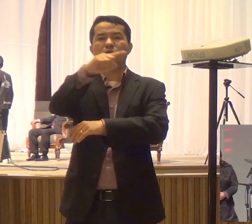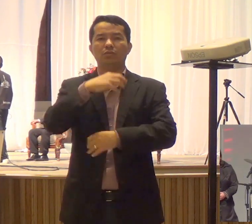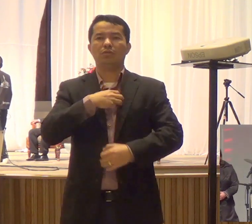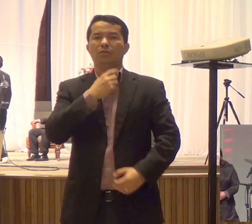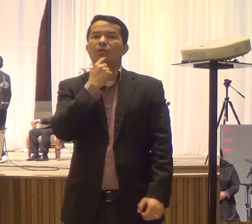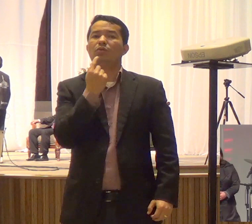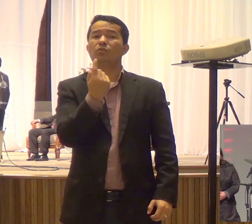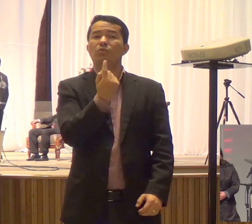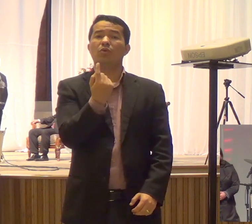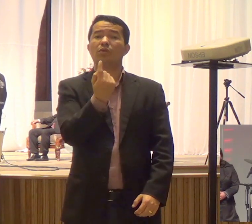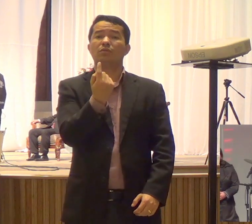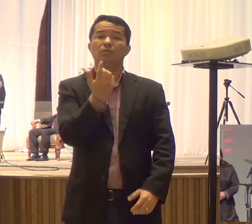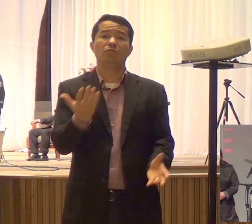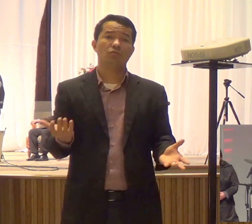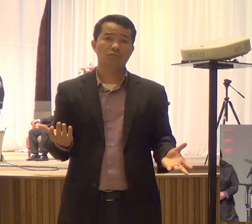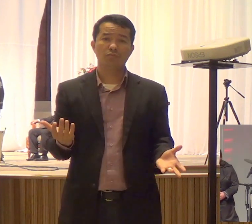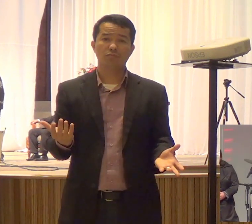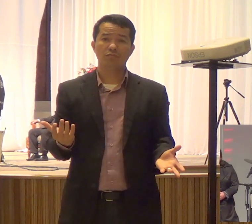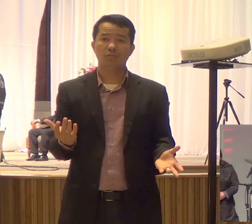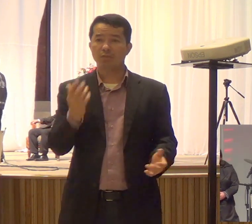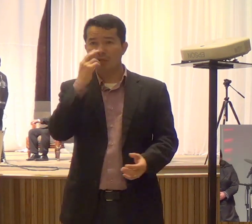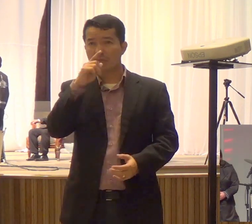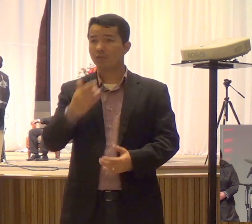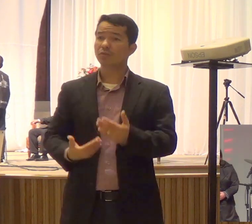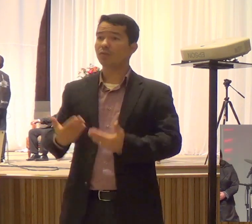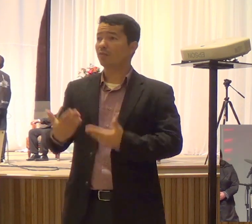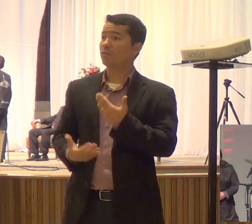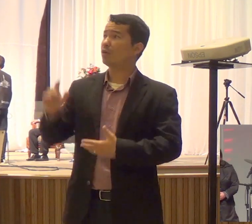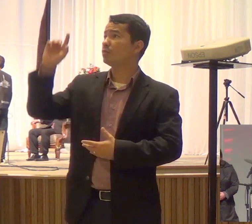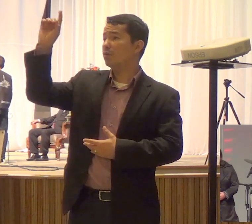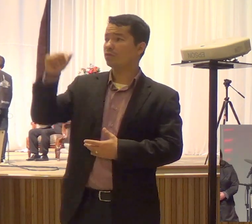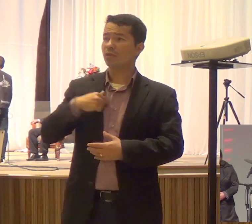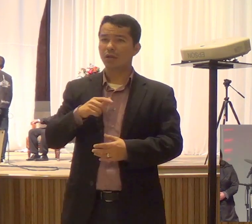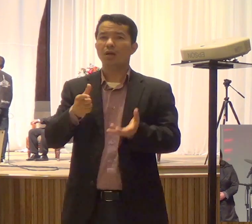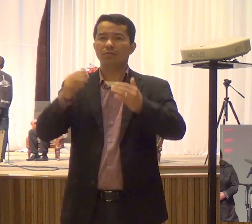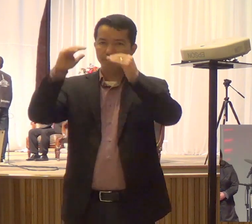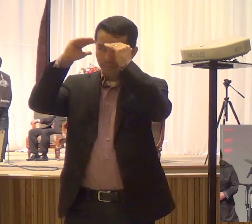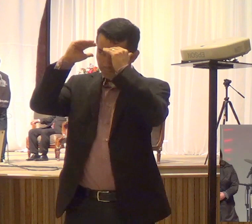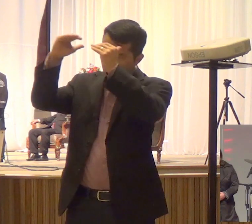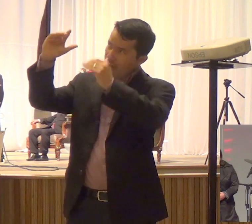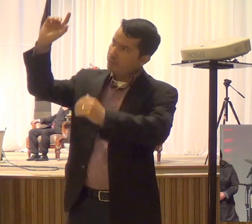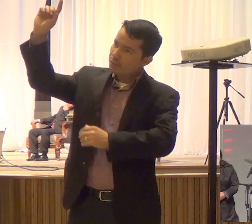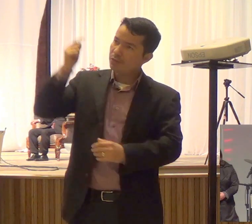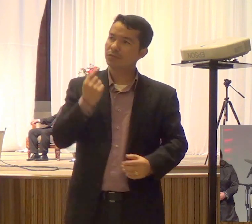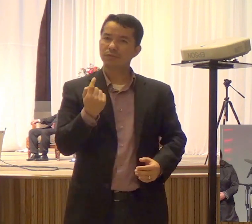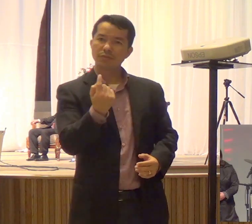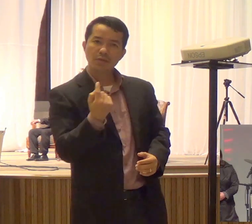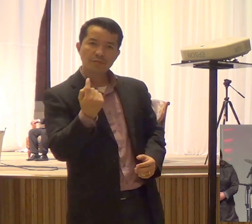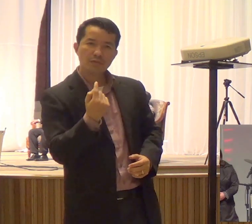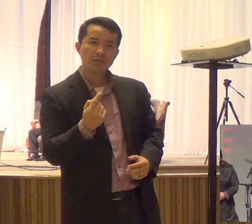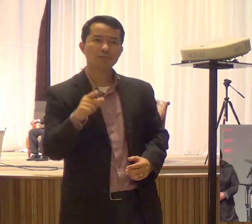sozinho nessa postura de servir a Deus e escutar e obedecer, e